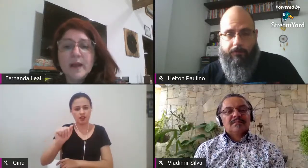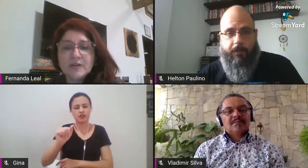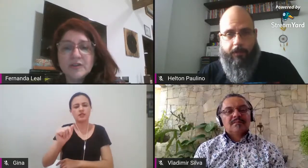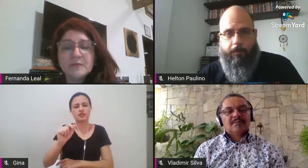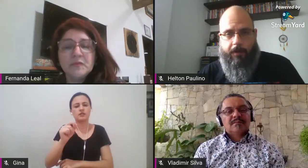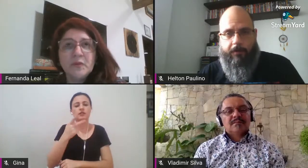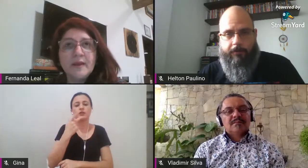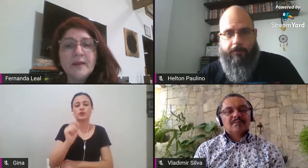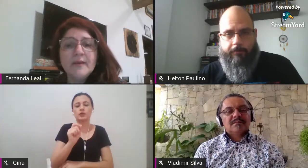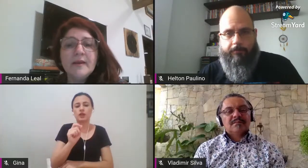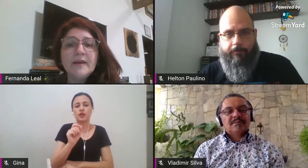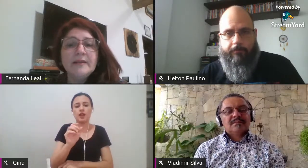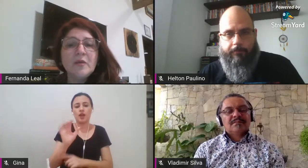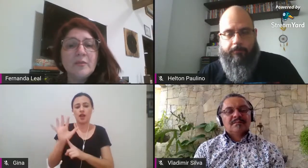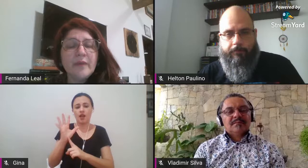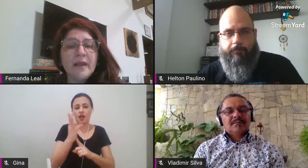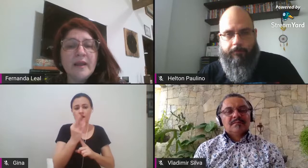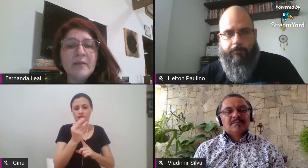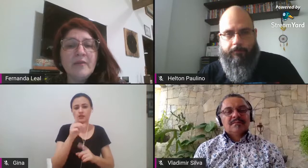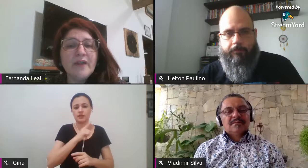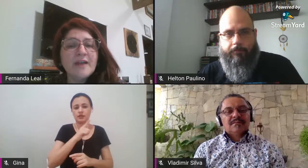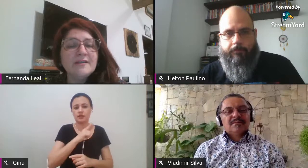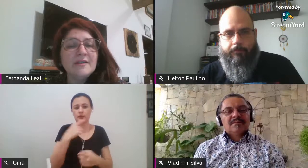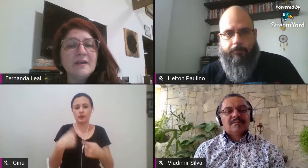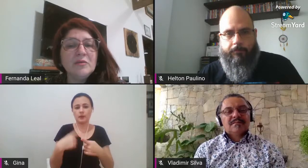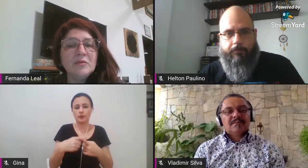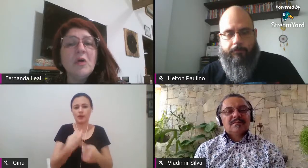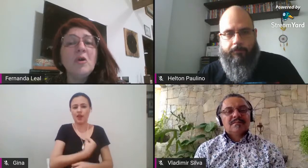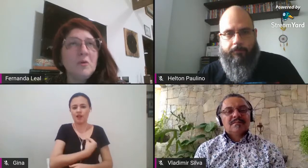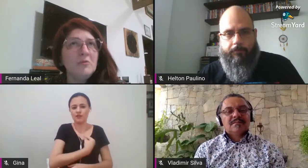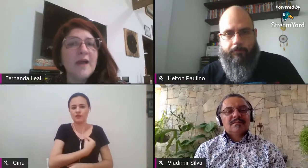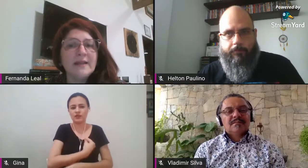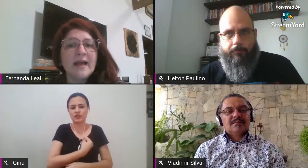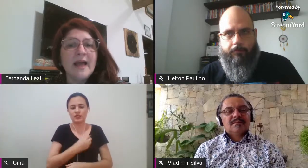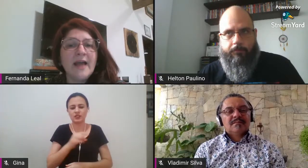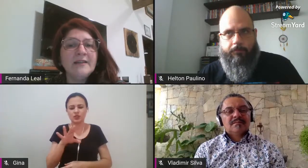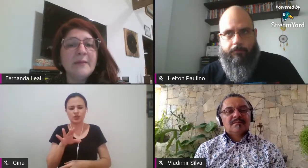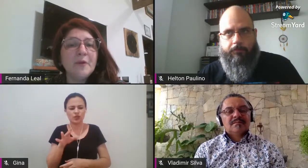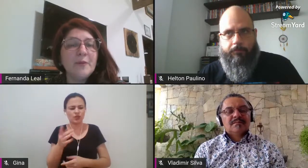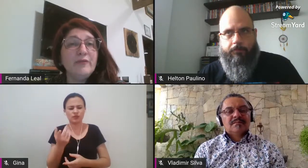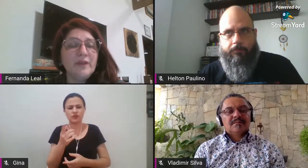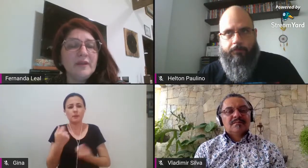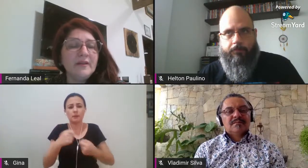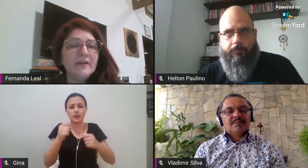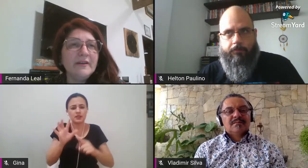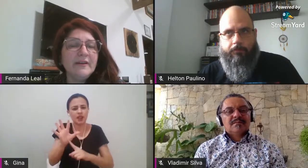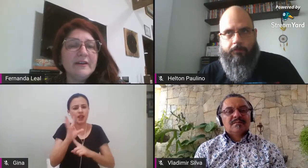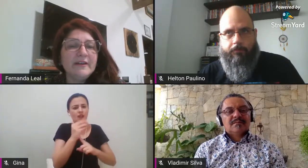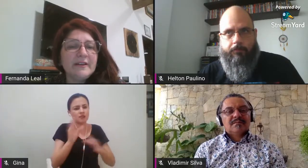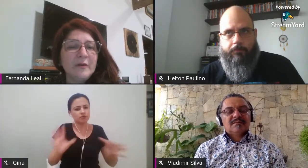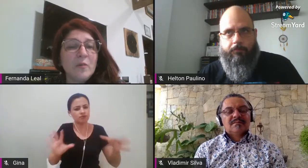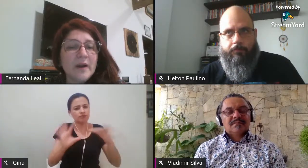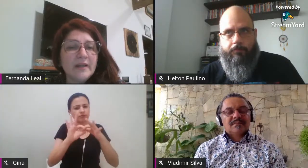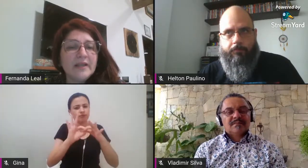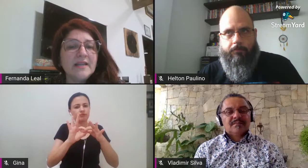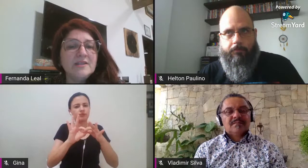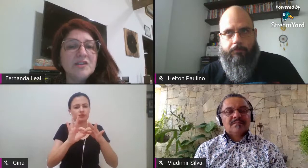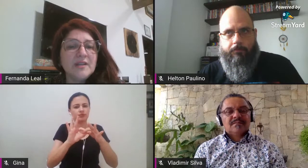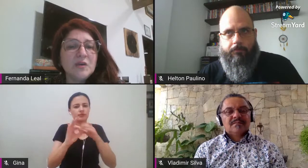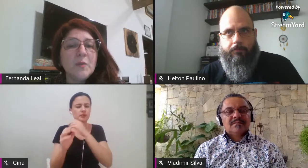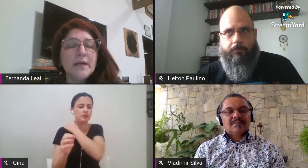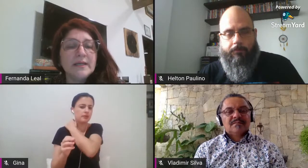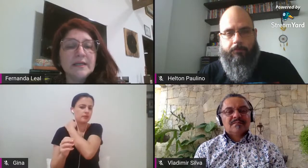vida não basta, não é? Então, ela é uma frase que coloca o lugar da arte na própria vida humana,